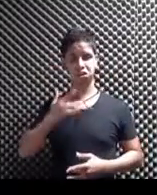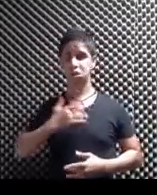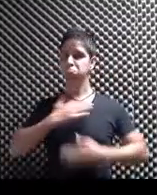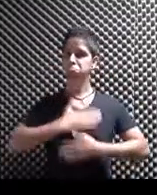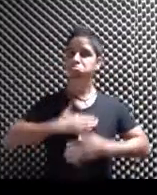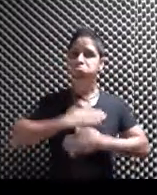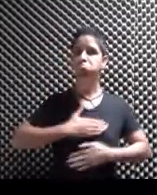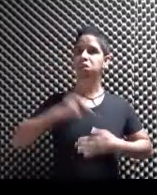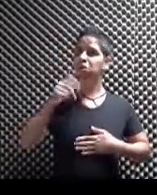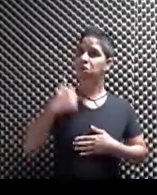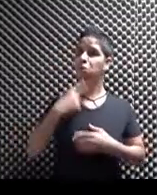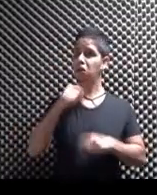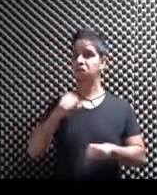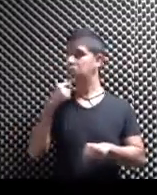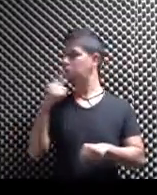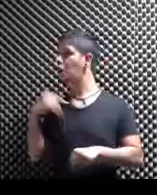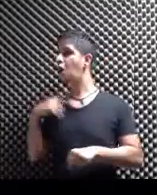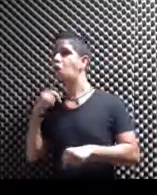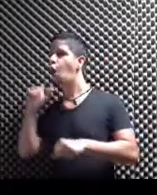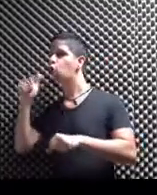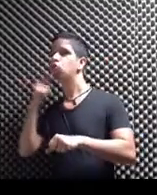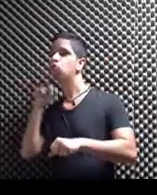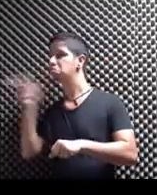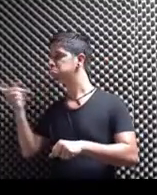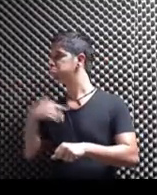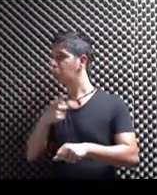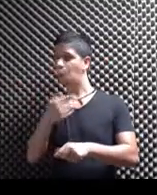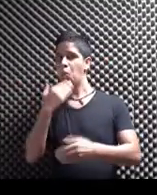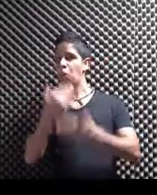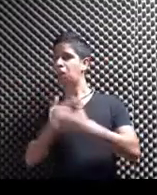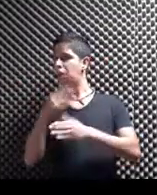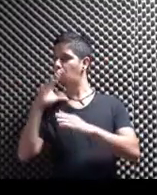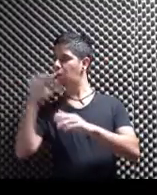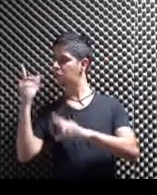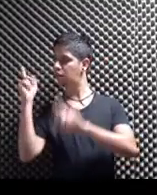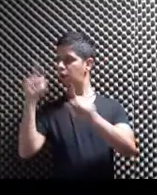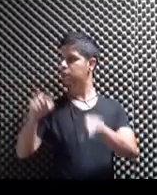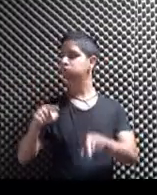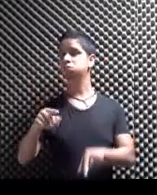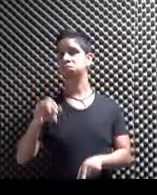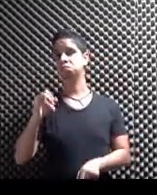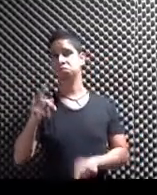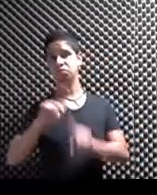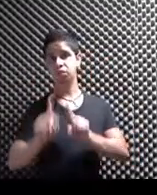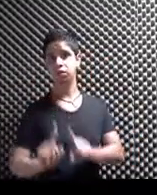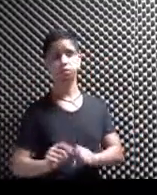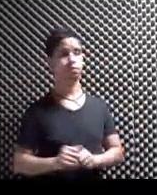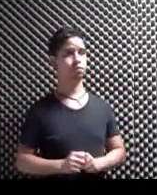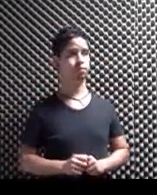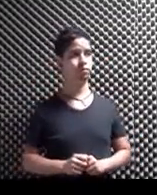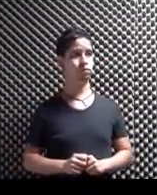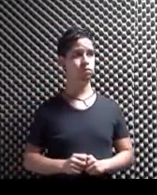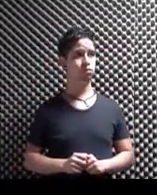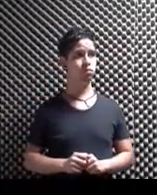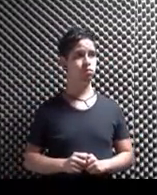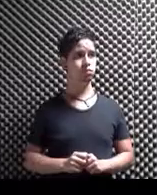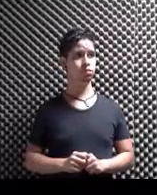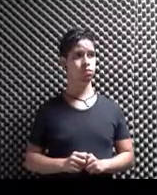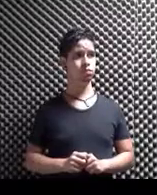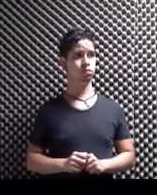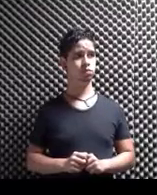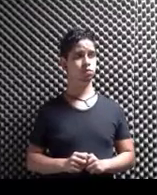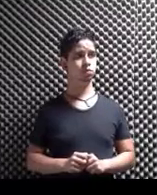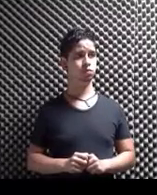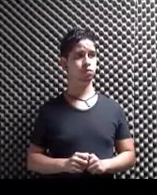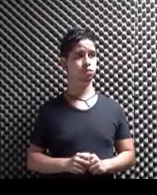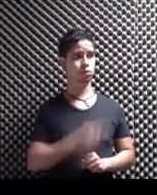pueda seguir visitándonos y refiriendo a los demás sordos de su comunidad. Qué bien. Y entonces, ajá. ¿Qué iba a Bueno, la plantilla de la que hablamos de